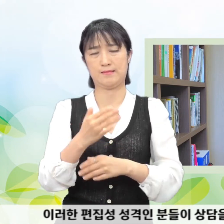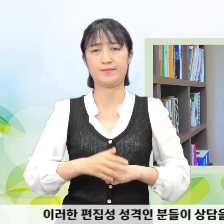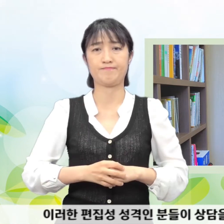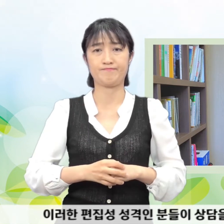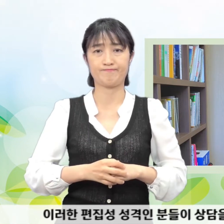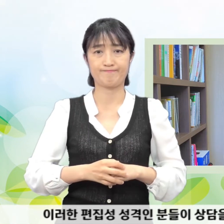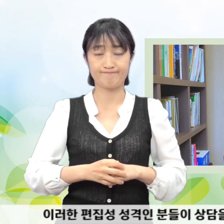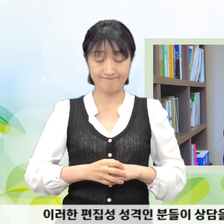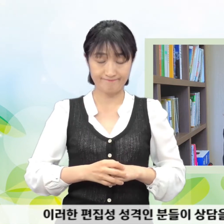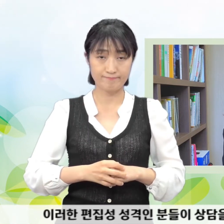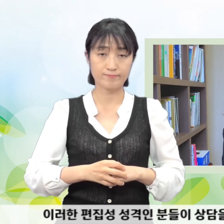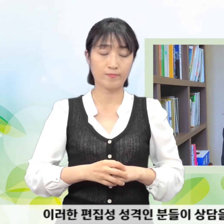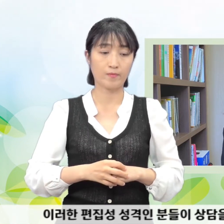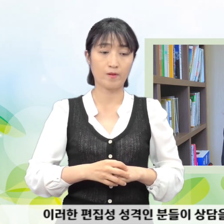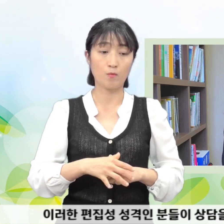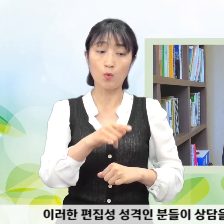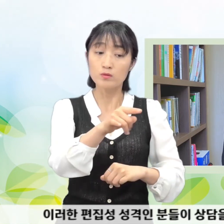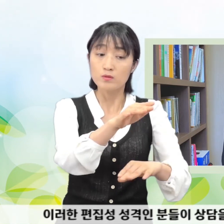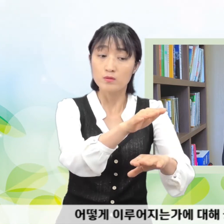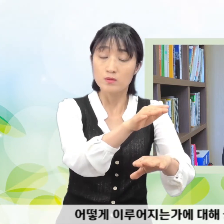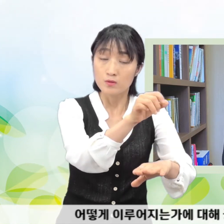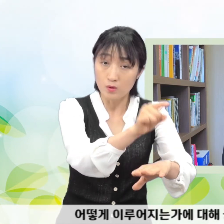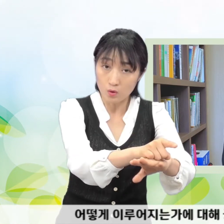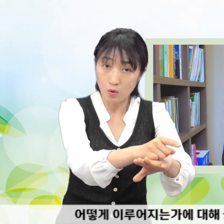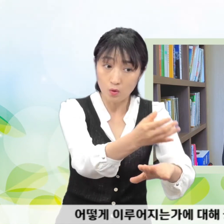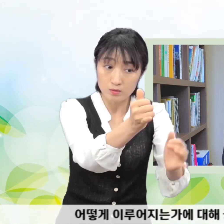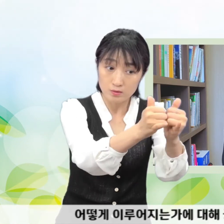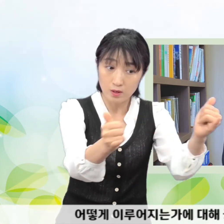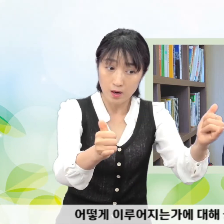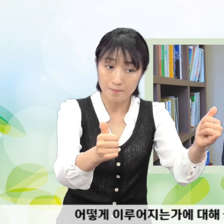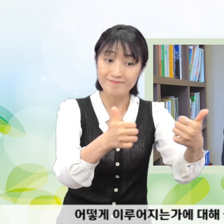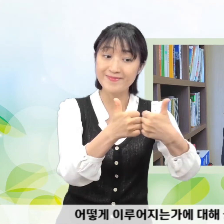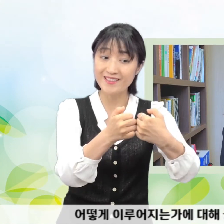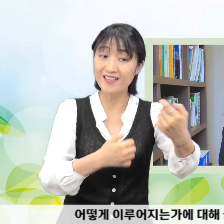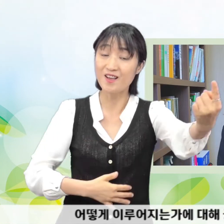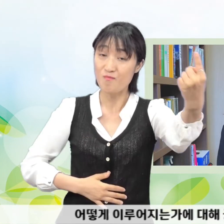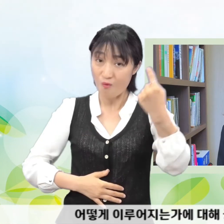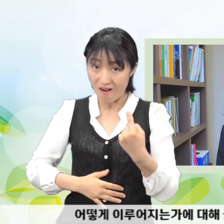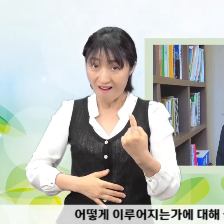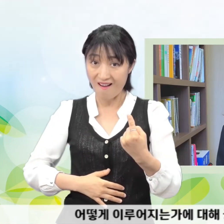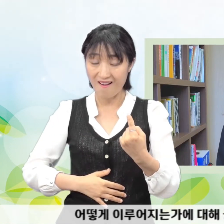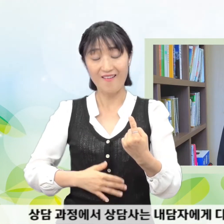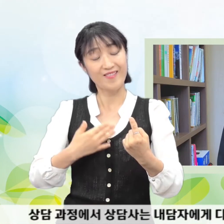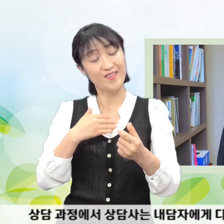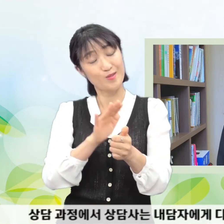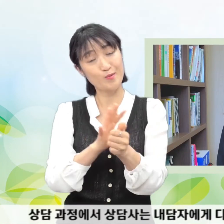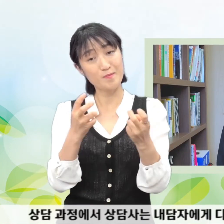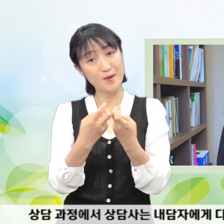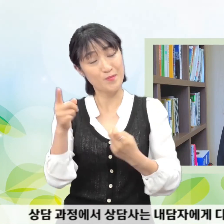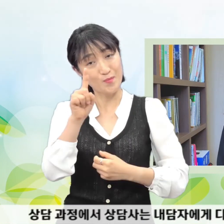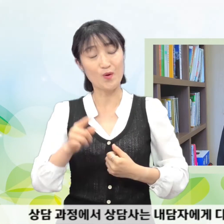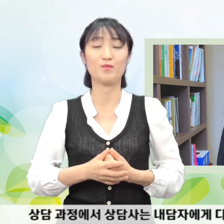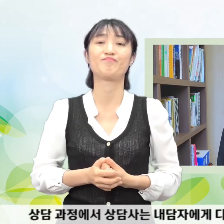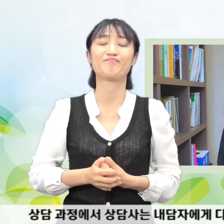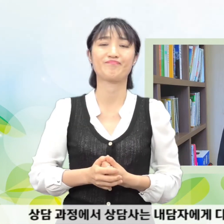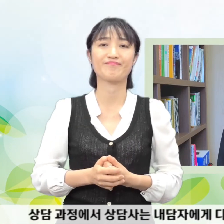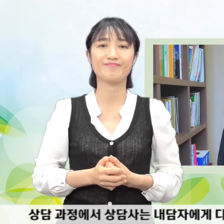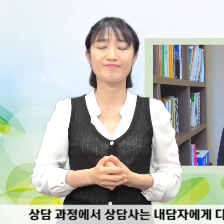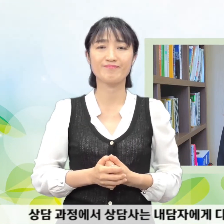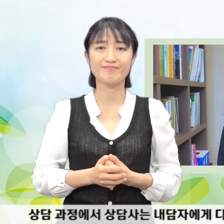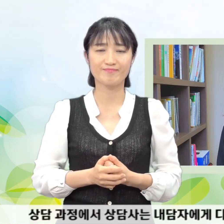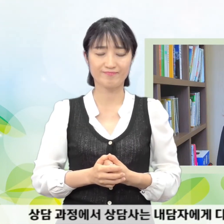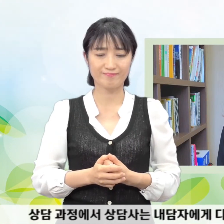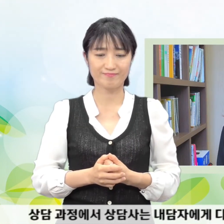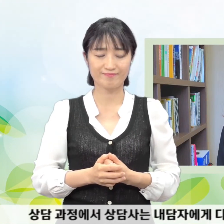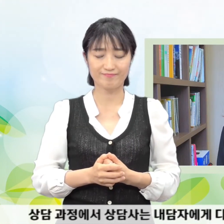있는 분들이 상담에 왔을 때 상담 작업은 어떻게 이루어지느냐라는 부분이 이제 궁금하실 거예요. 일단은 상담 장면에서